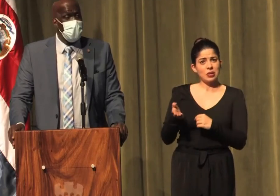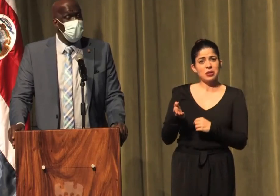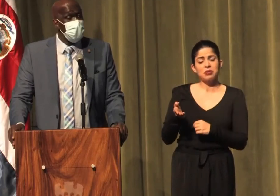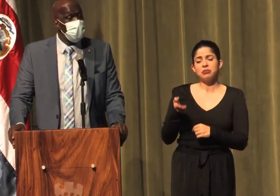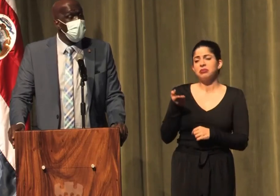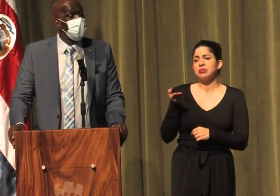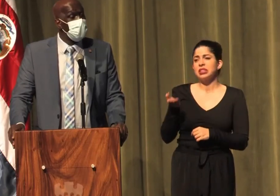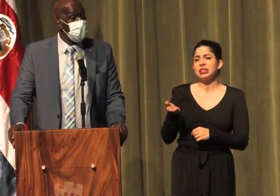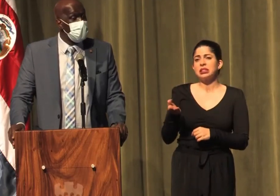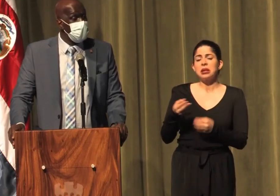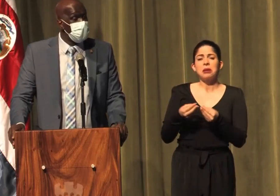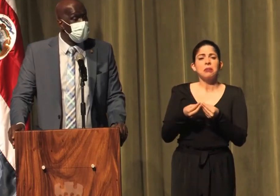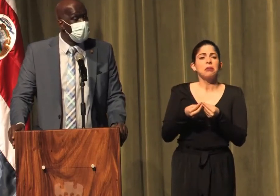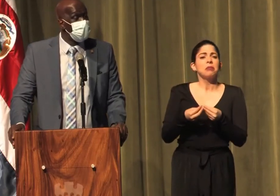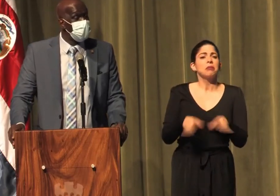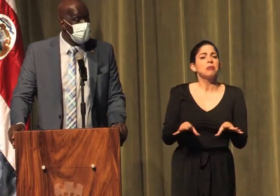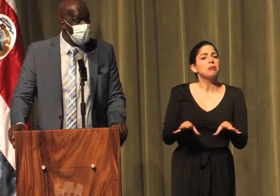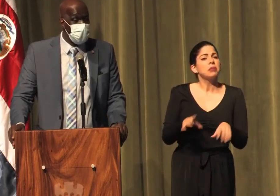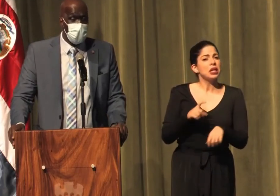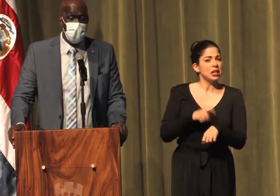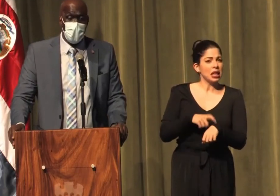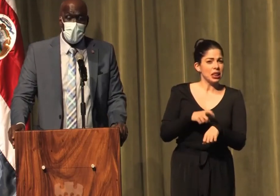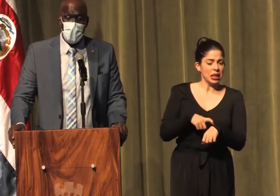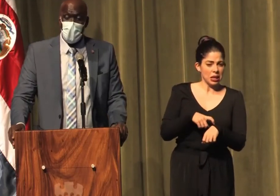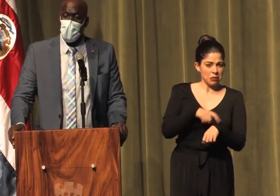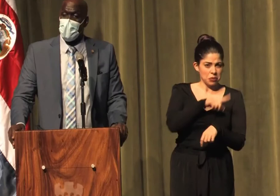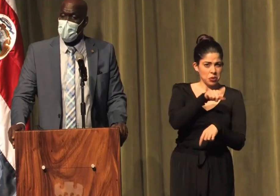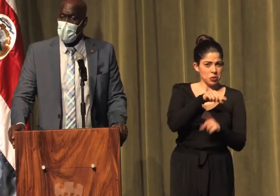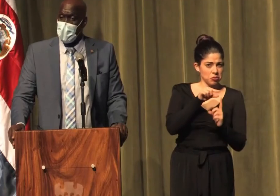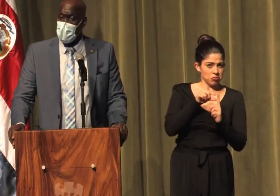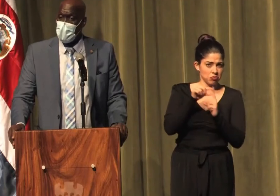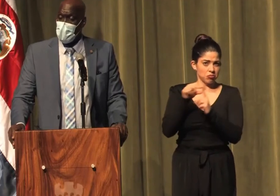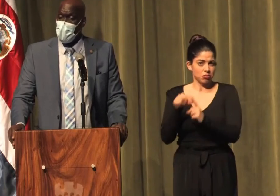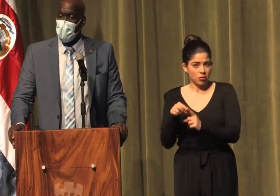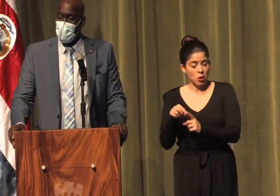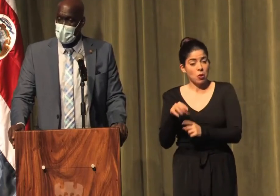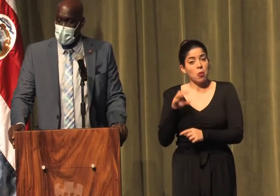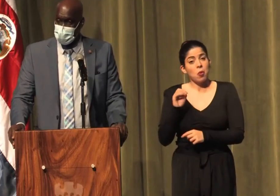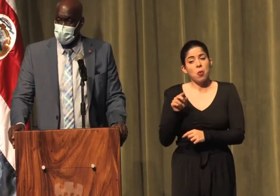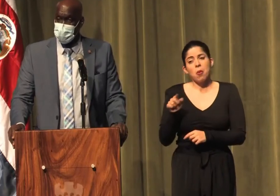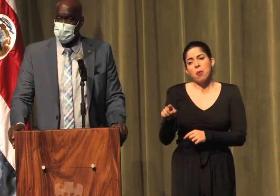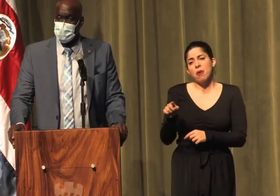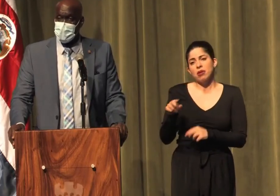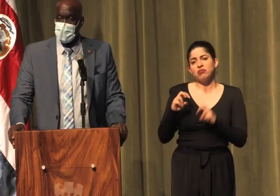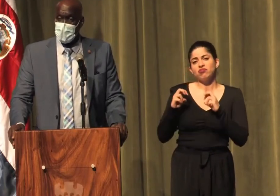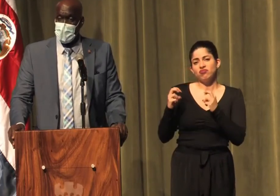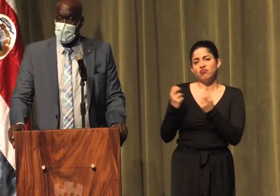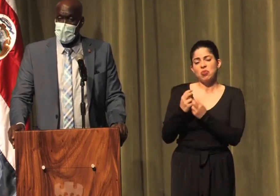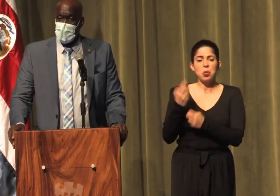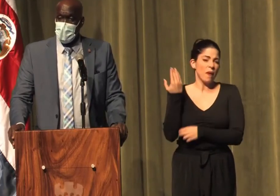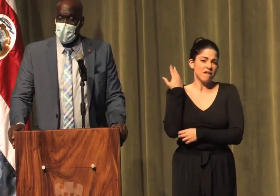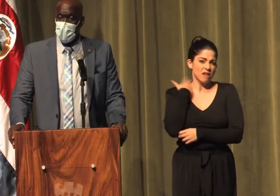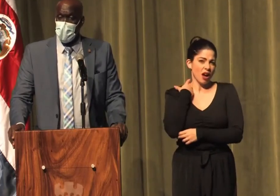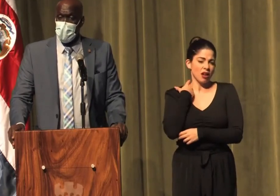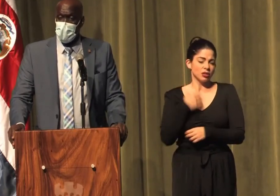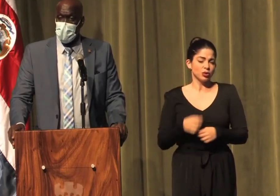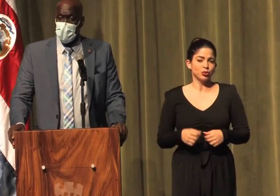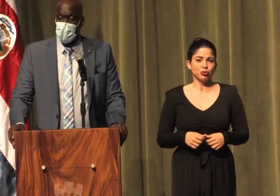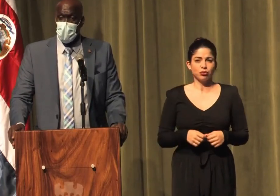una pérdida de tiempo o que fue un fracaso.